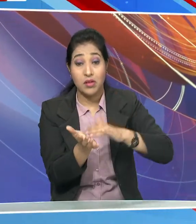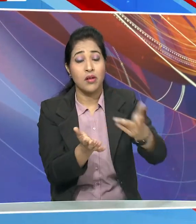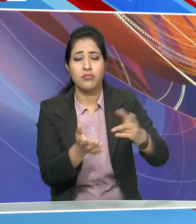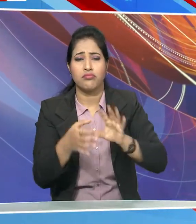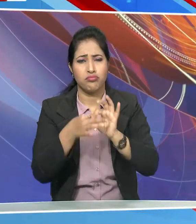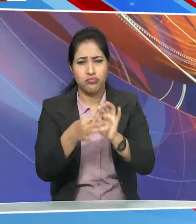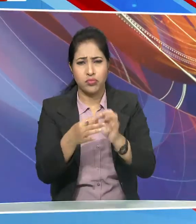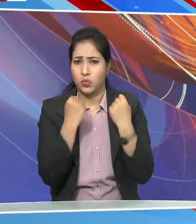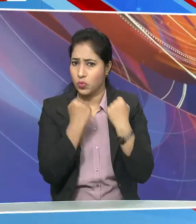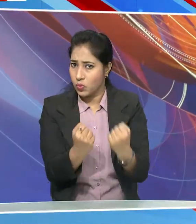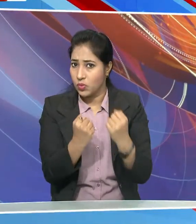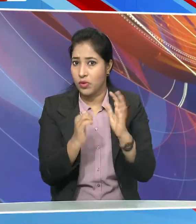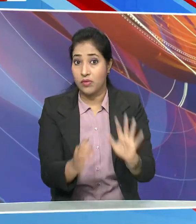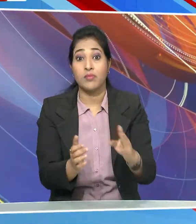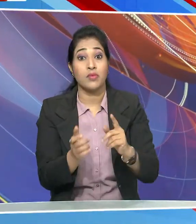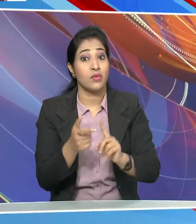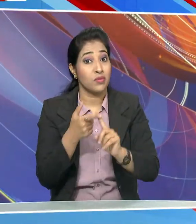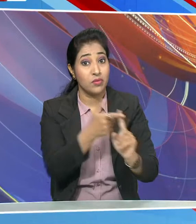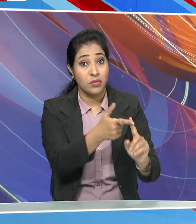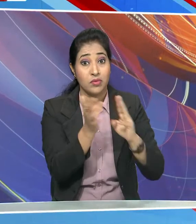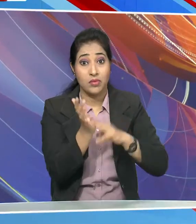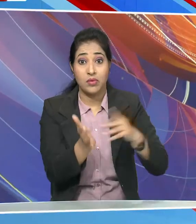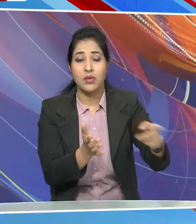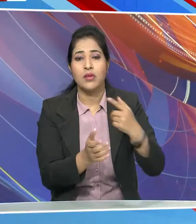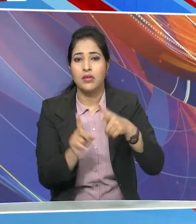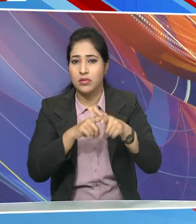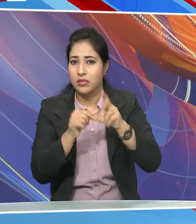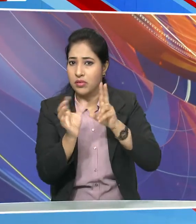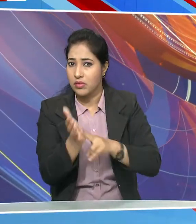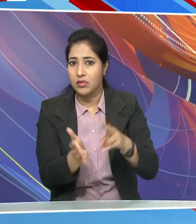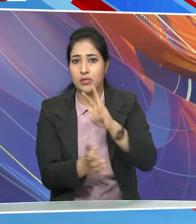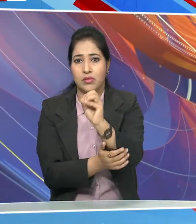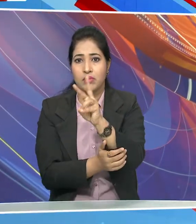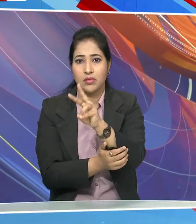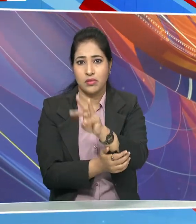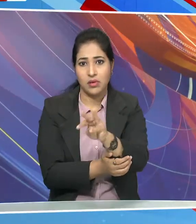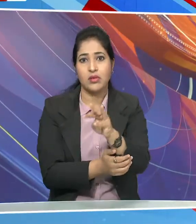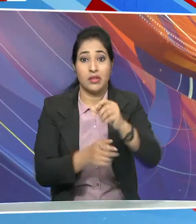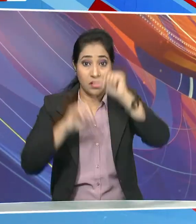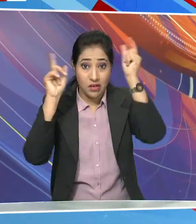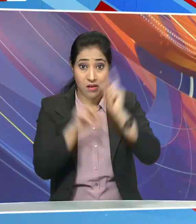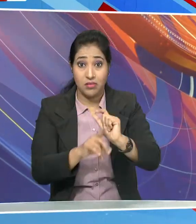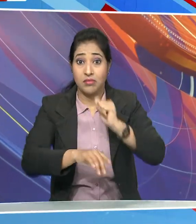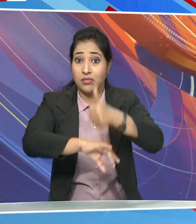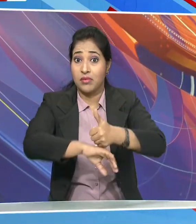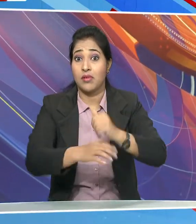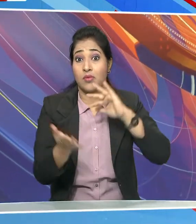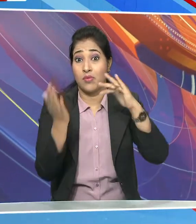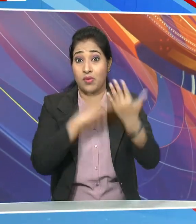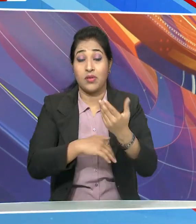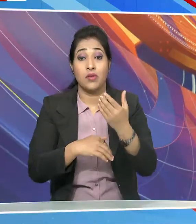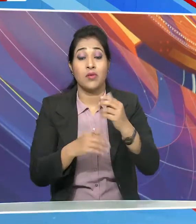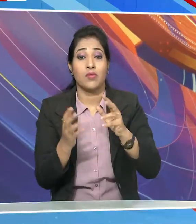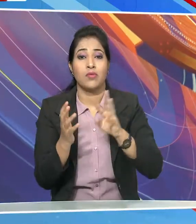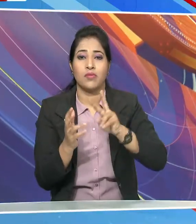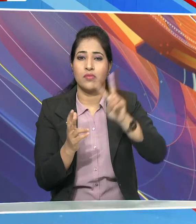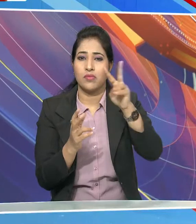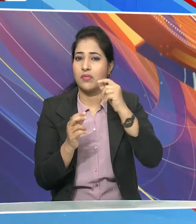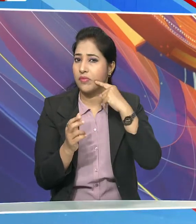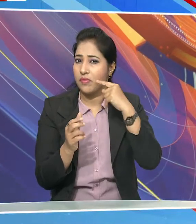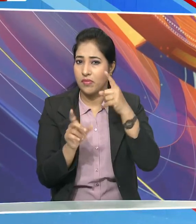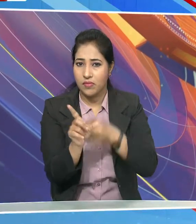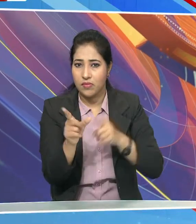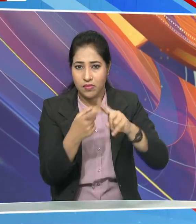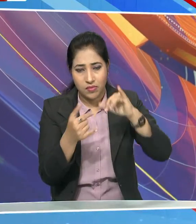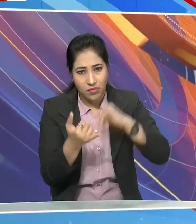संबंध है उत्तर में जनवरी 2023 में भारत द्वारा आयोजित हुआ इस वक्त ग्लोबल साउथ शिखर सम्मेलन का हिस्सा